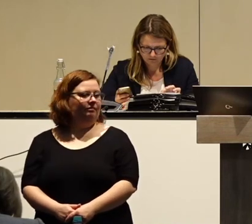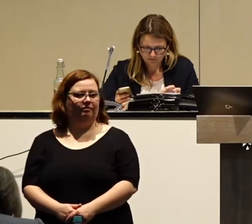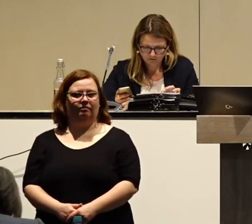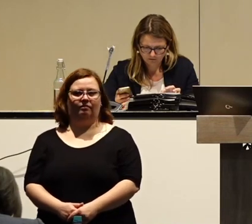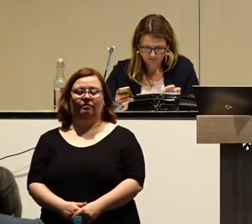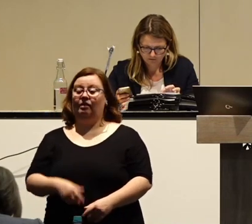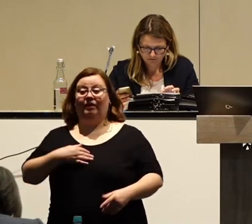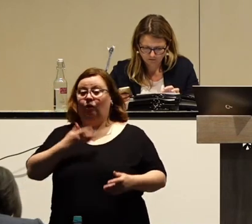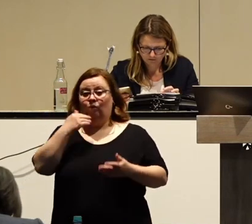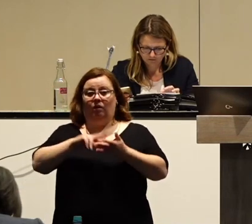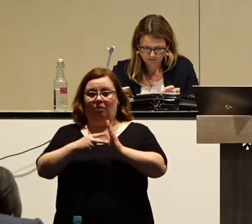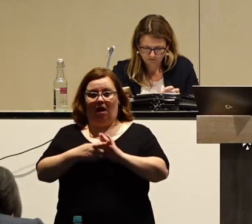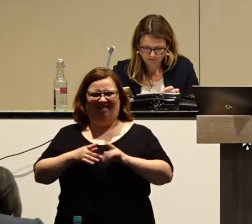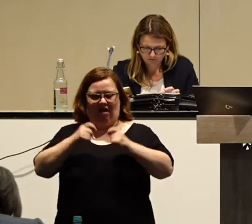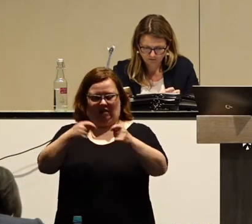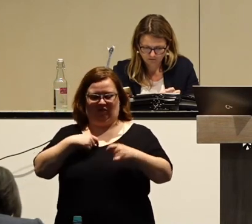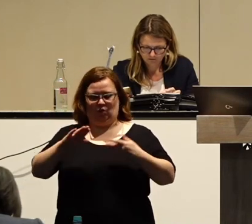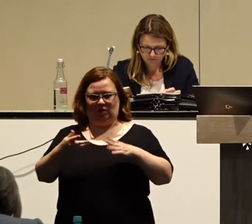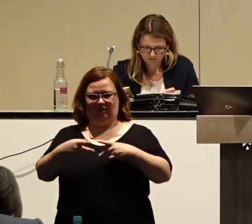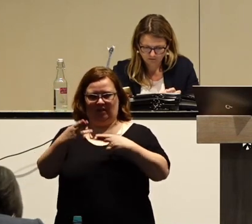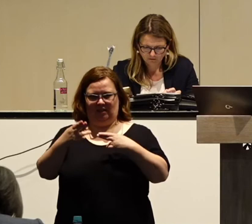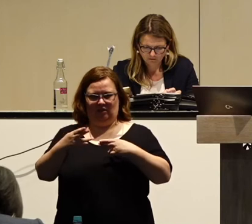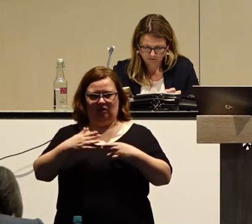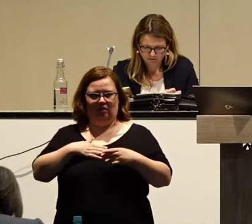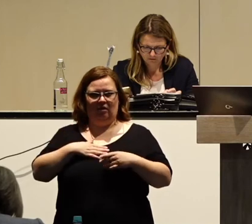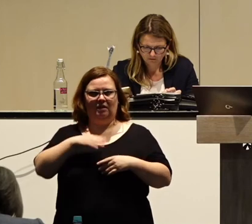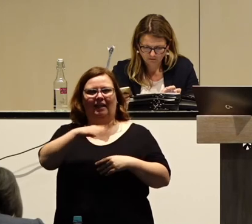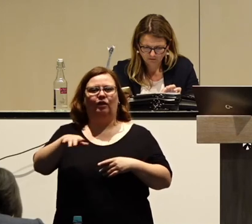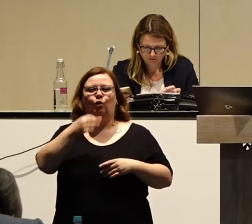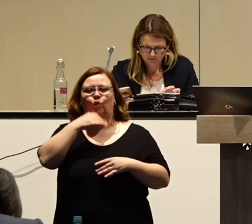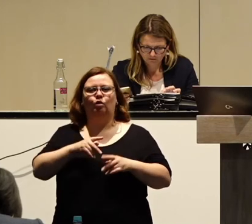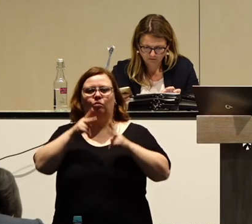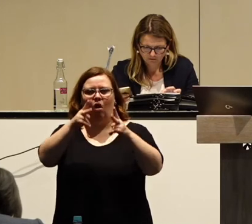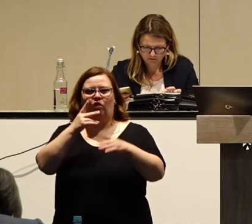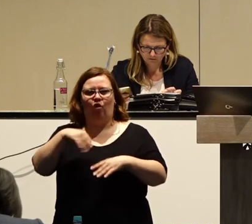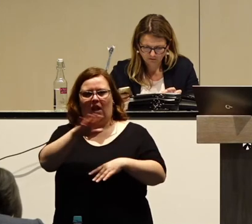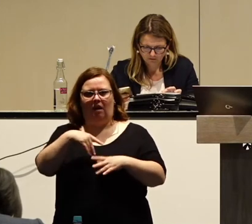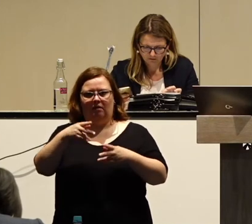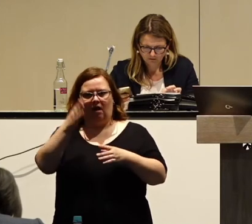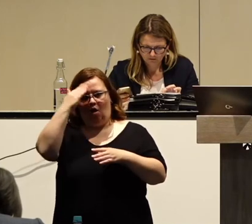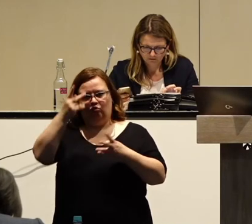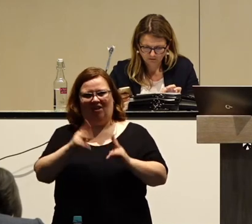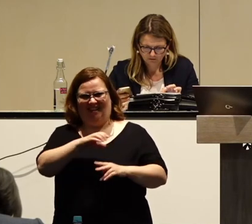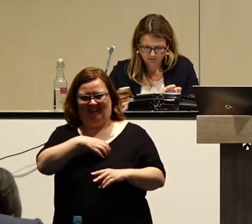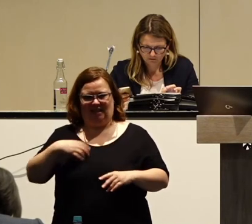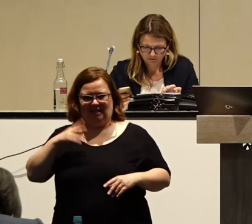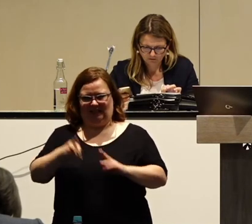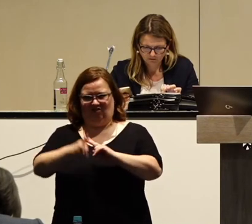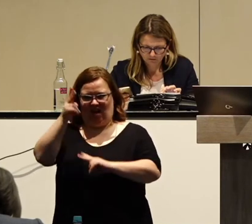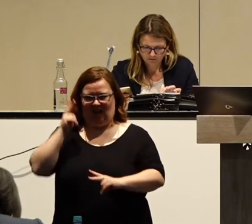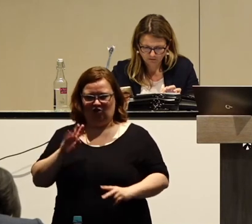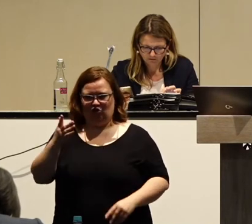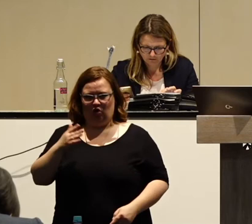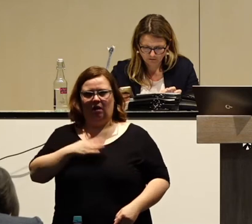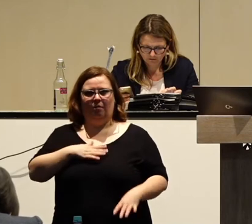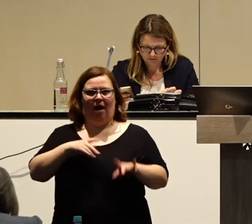War jetzt nicht geplant, der Antrag war etwas kurzfristig. Anke Lietzmann, ich bin die Kinder- und Jugendbeauftragte der Landeshauptstadt Dresden seit 2 Jahren. Das